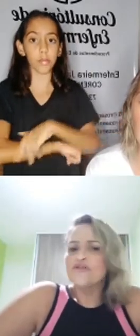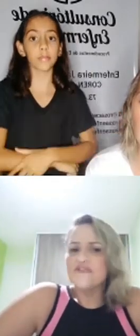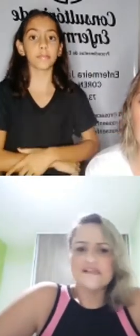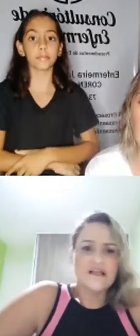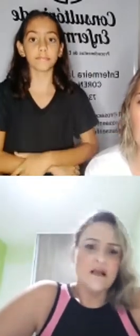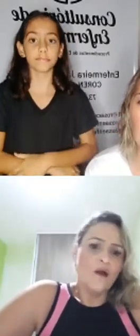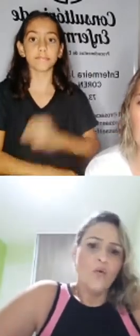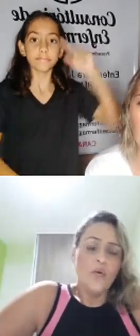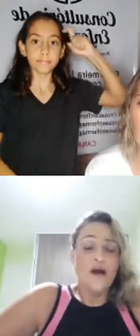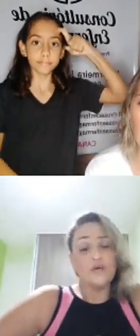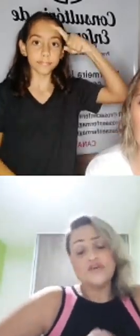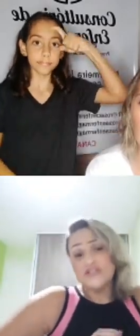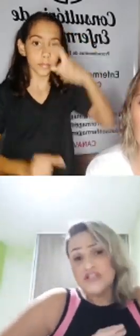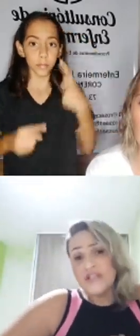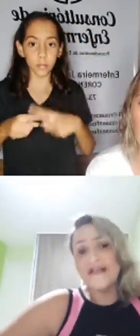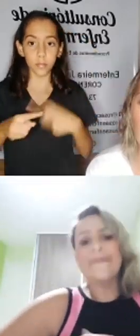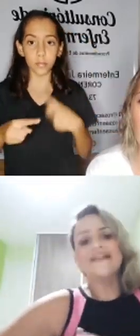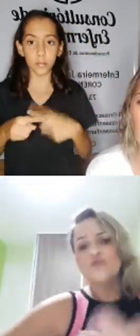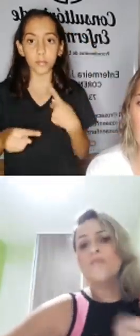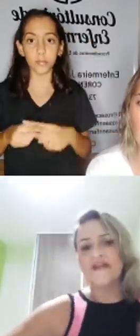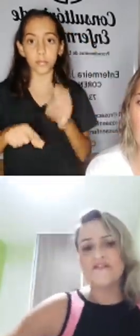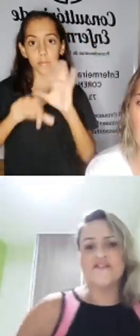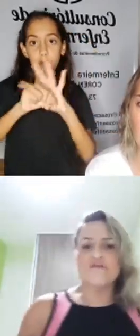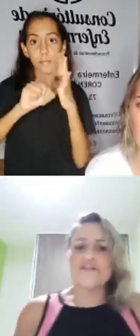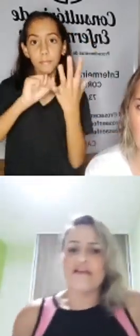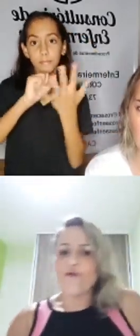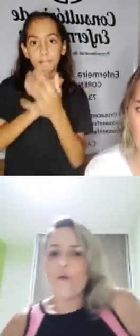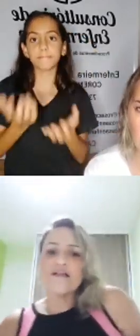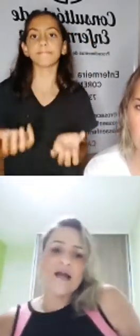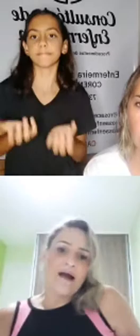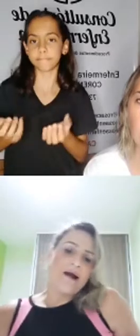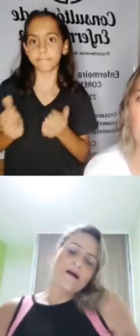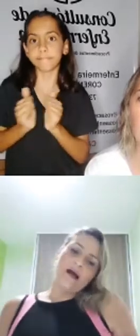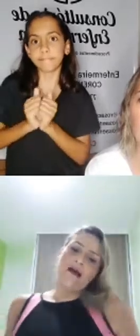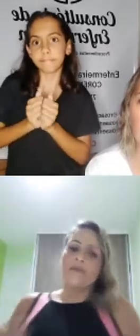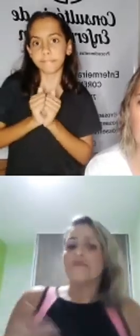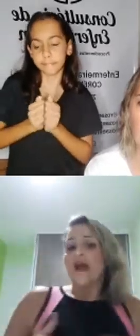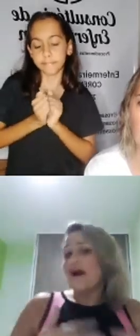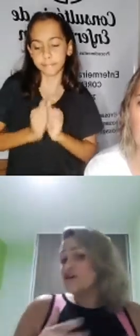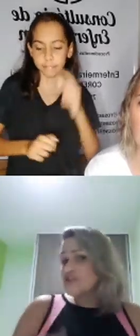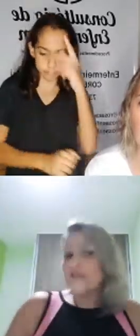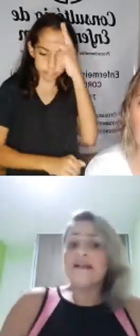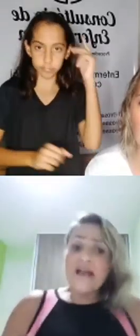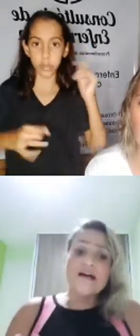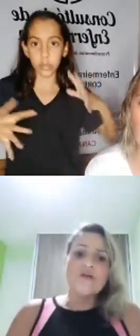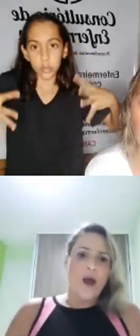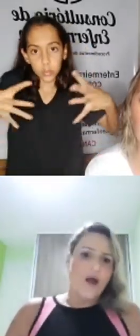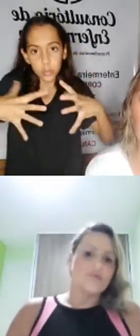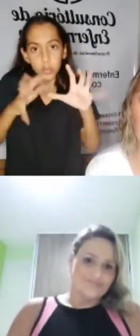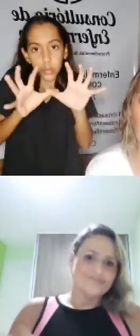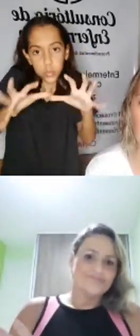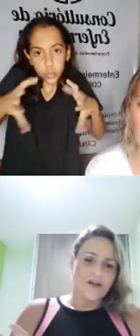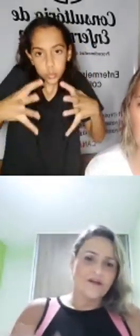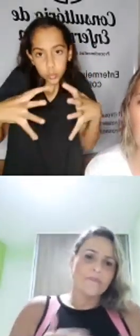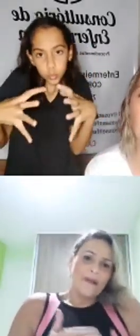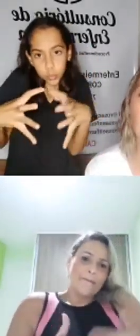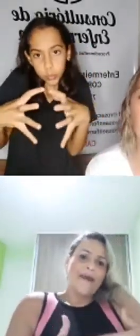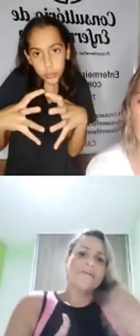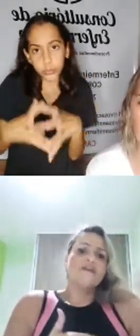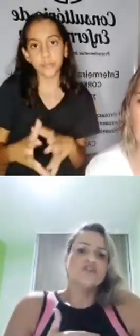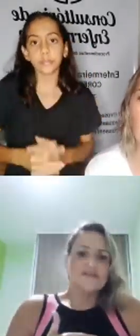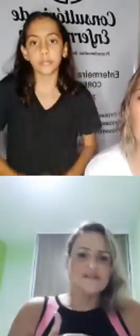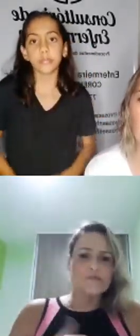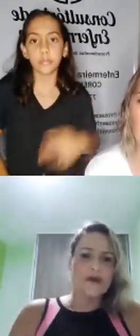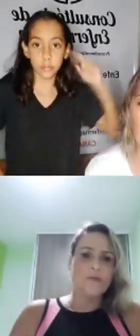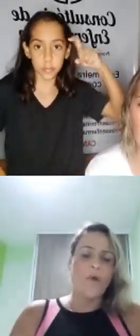acabou de fazer um ano, hoje em dia, dependendo do preventivo anterior, a rotina nem é anual, né?